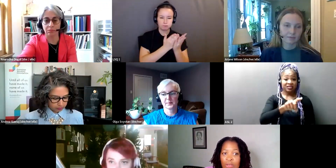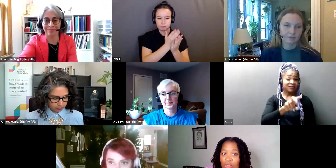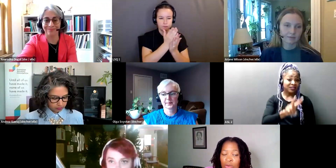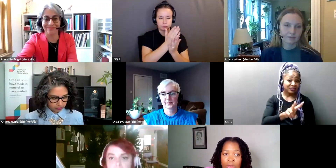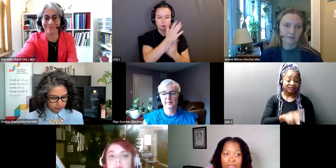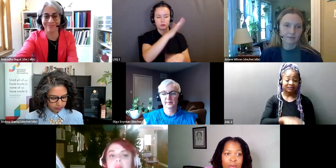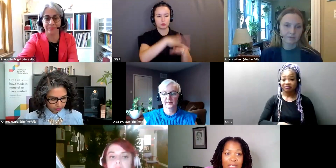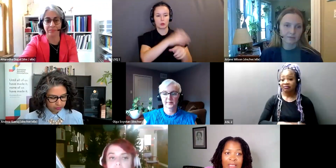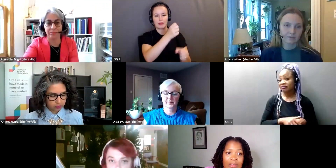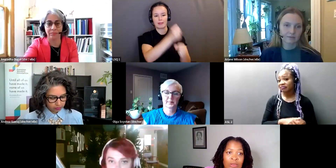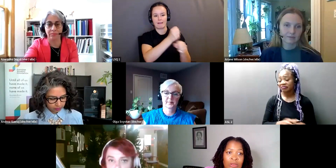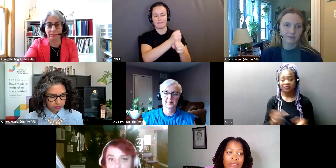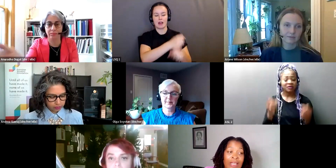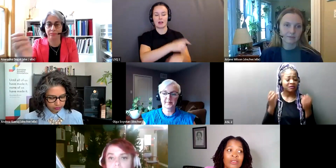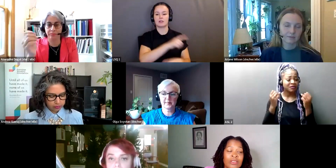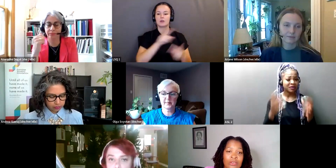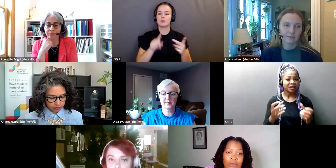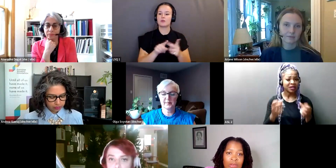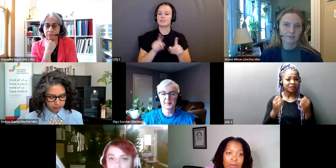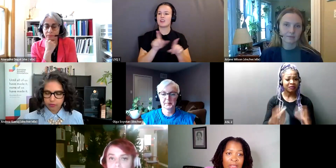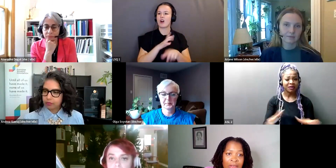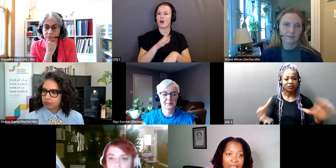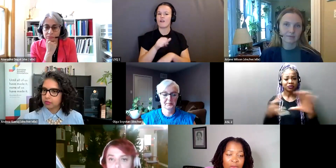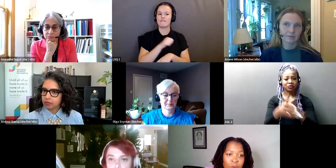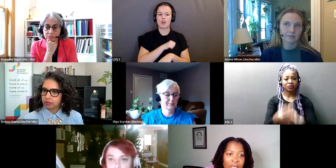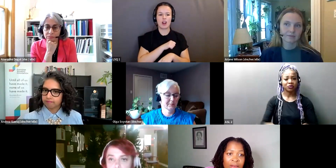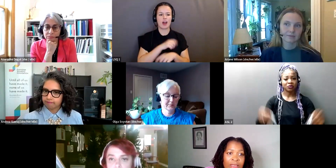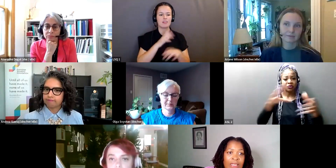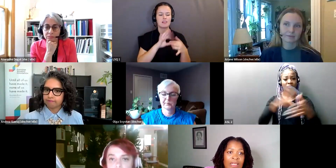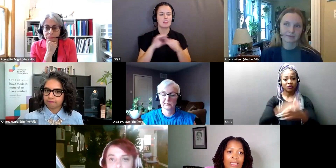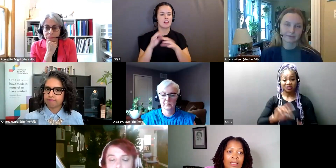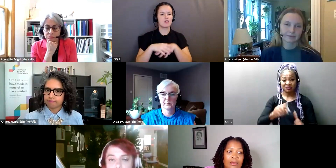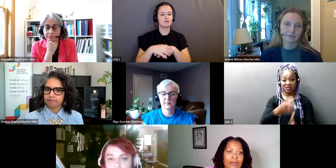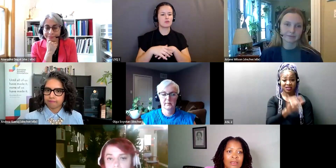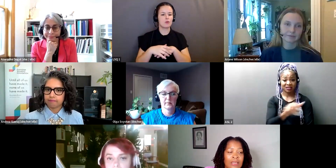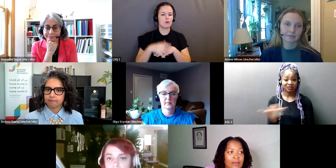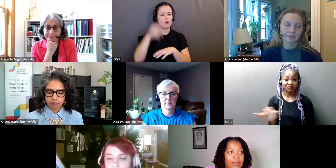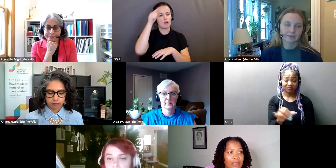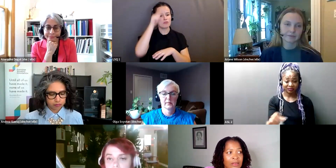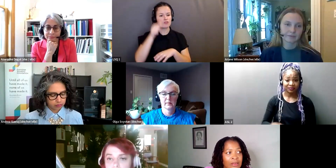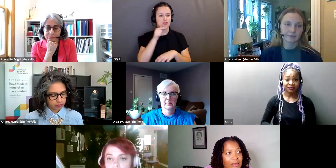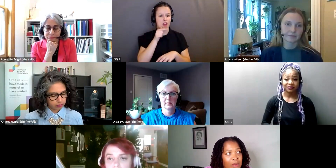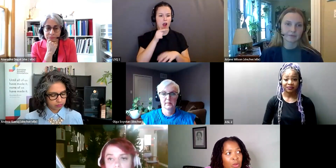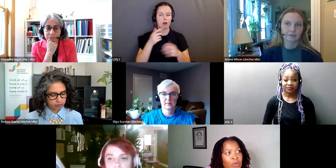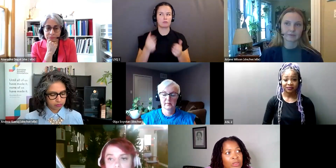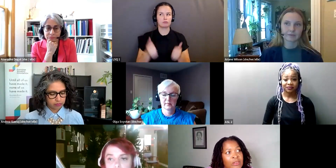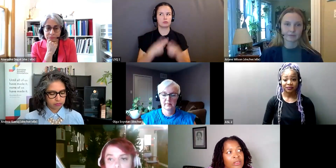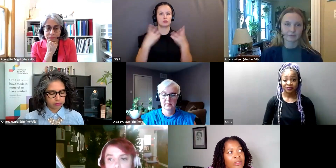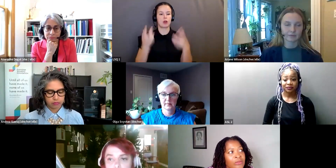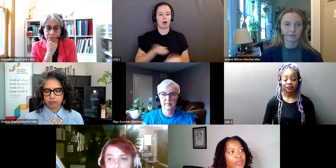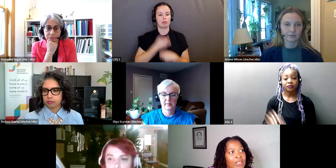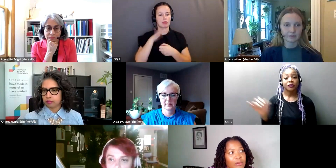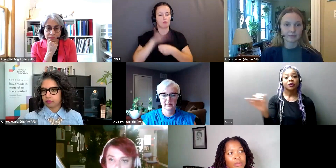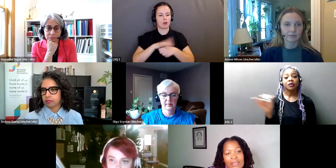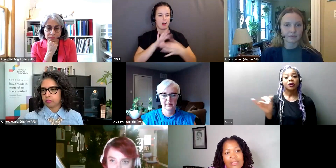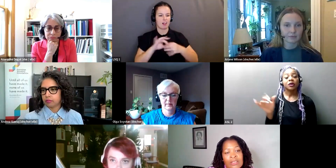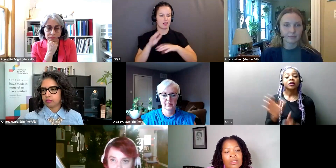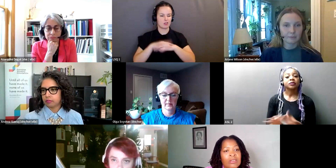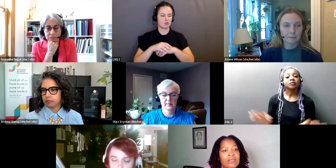carrière. La violence genrée, nous avons entendu de nombreux témoignages au sujet de la violence